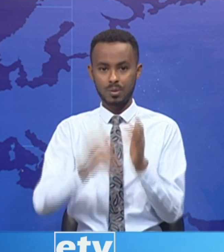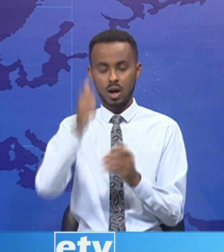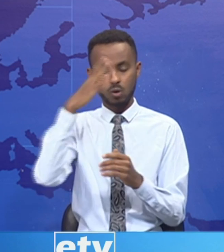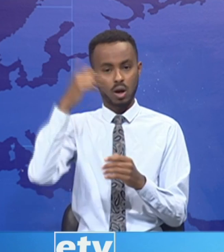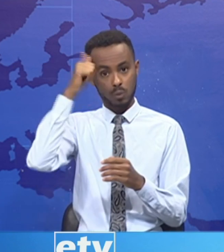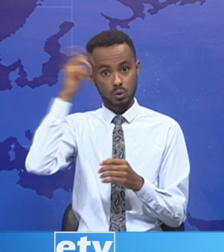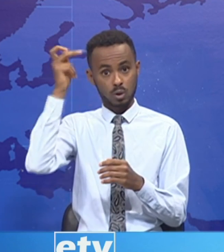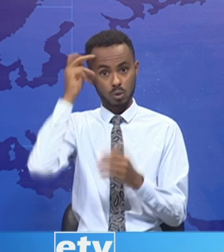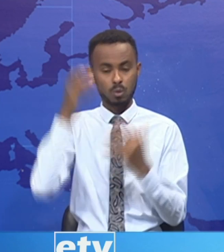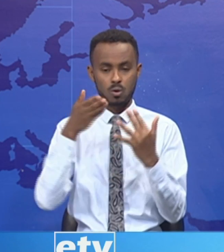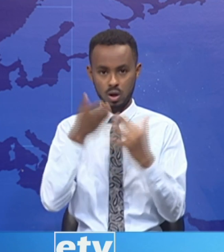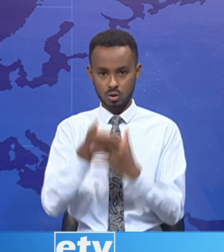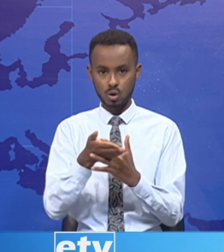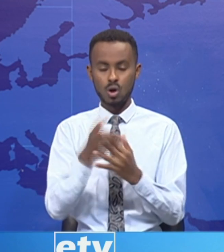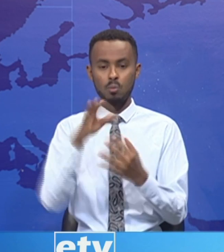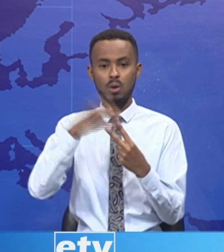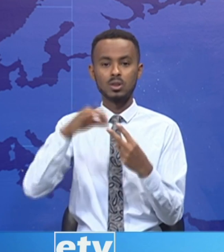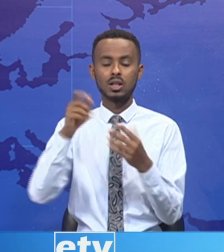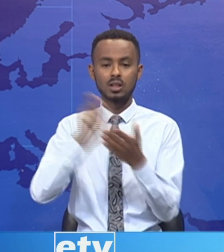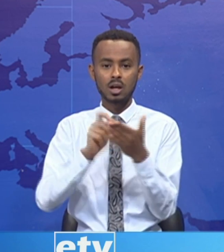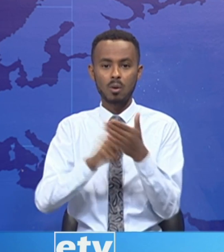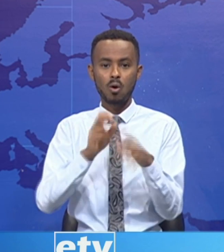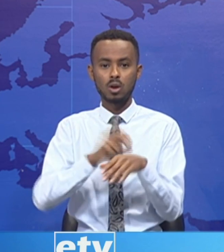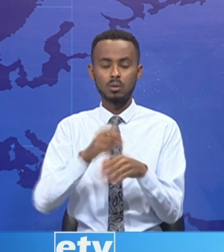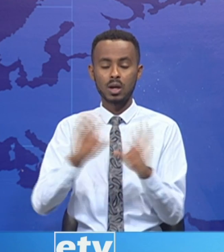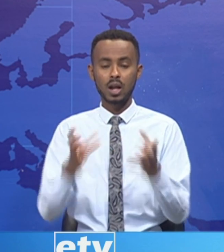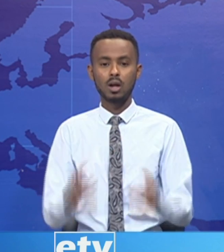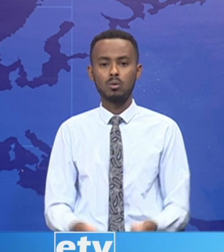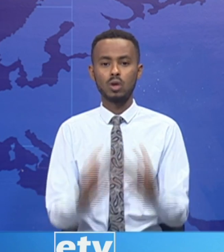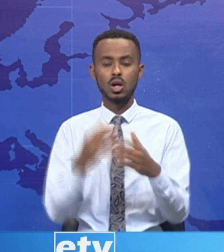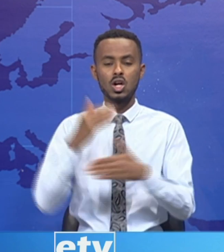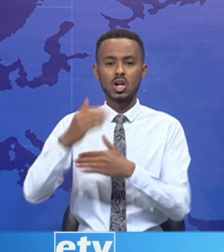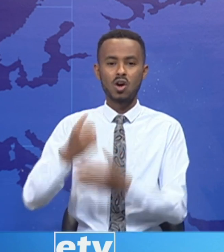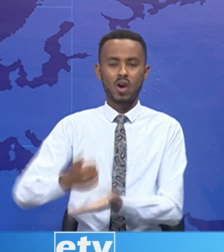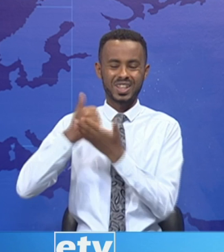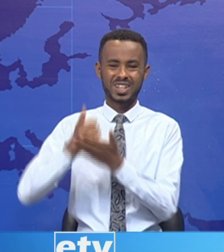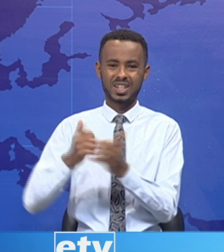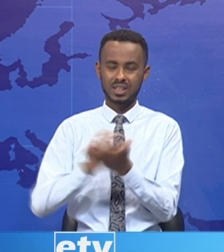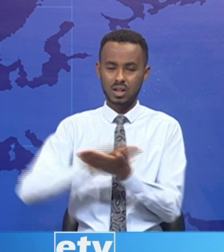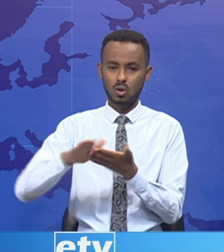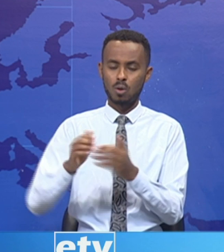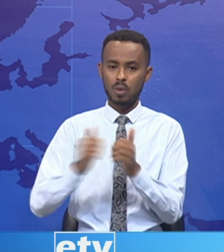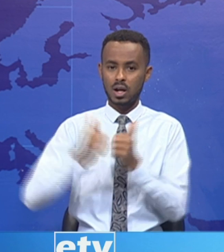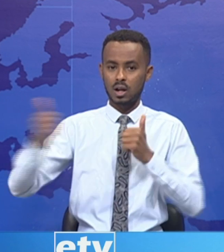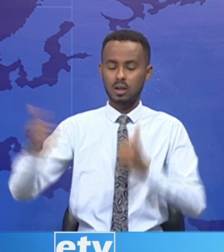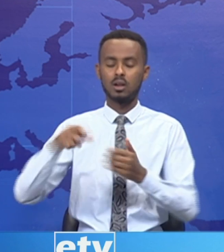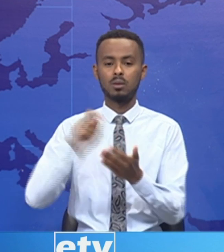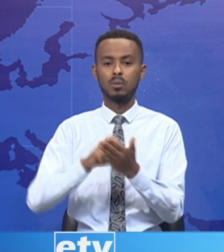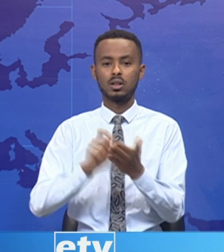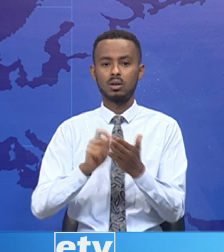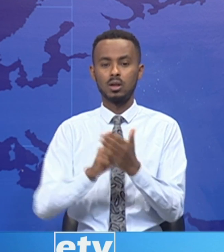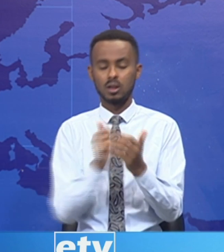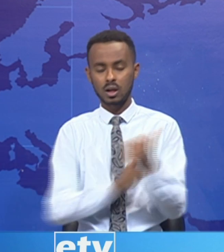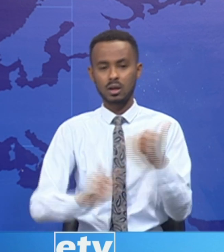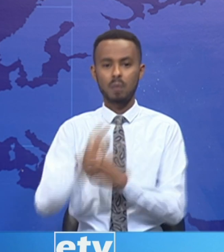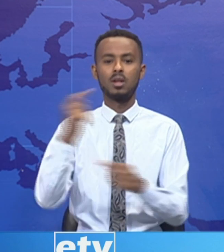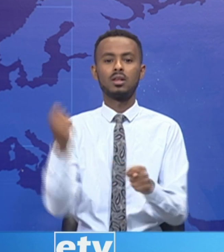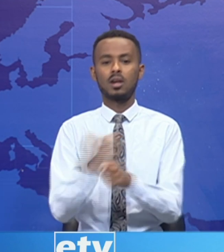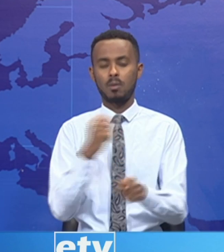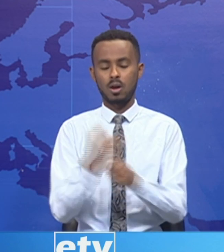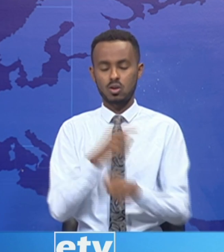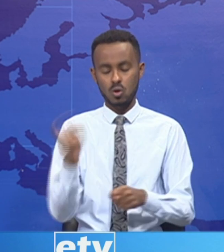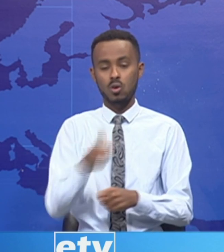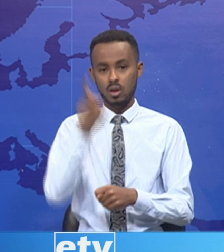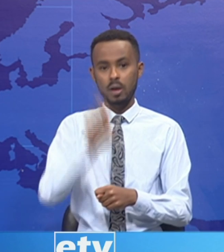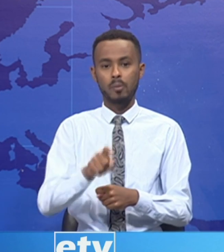አድማሱ ዳምጠው በኩላቸው በመርጫ ዘገባ ወቅት መገናኛ ብዙሃን ከወገንተኝነት ጸርተው በገለልተኝነት መዘገብ ተቀዳሚ ተግባራቸው